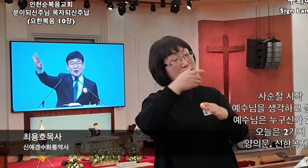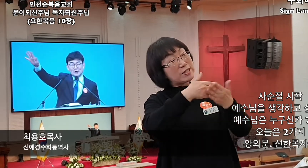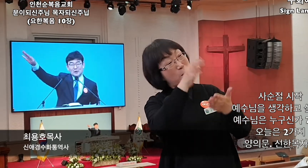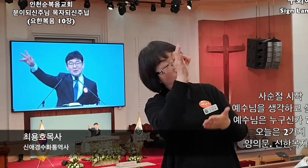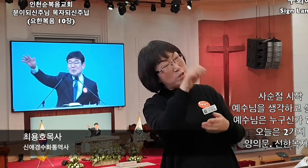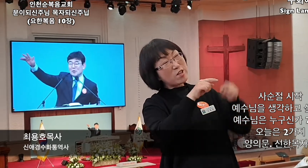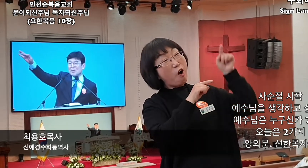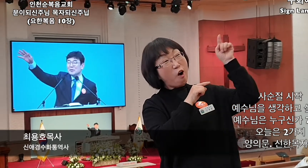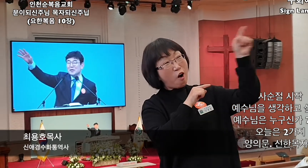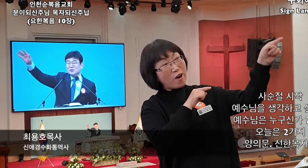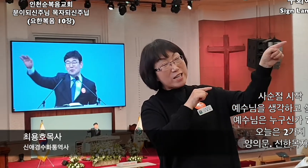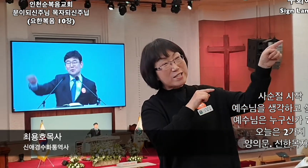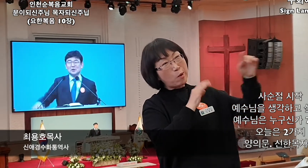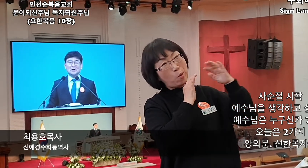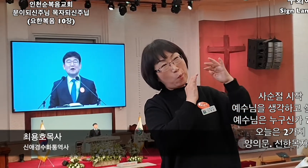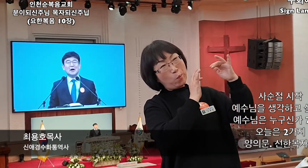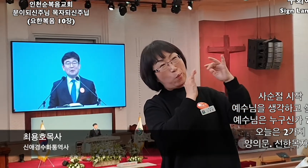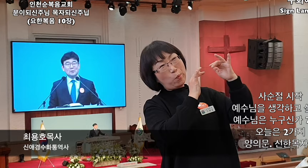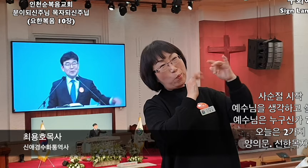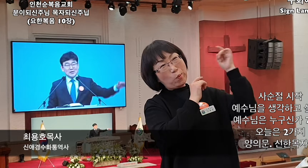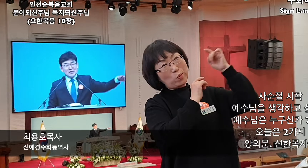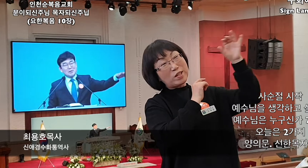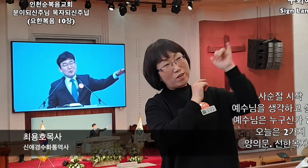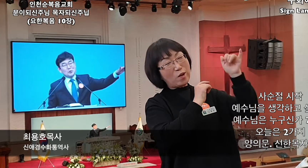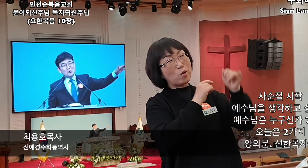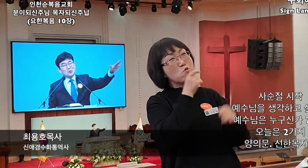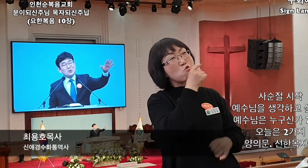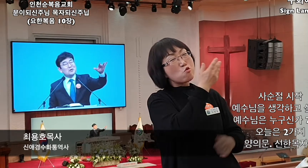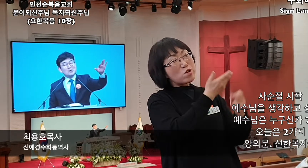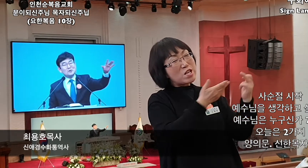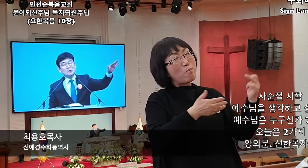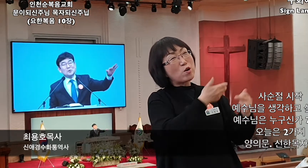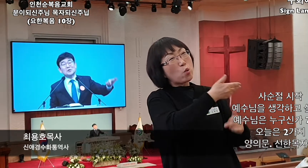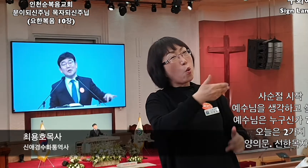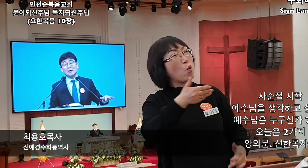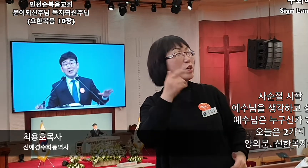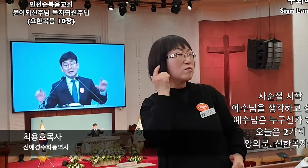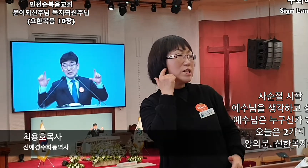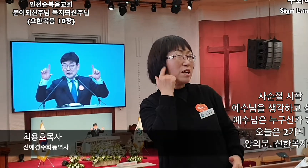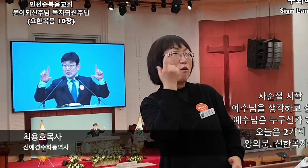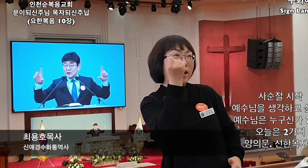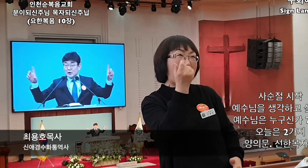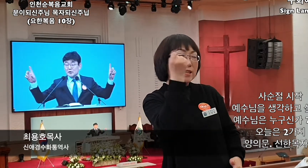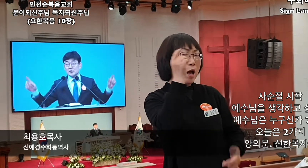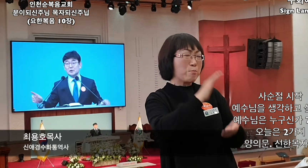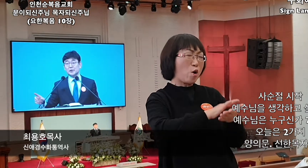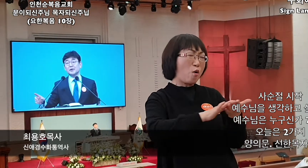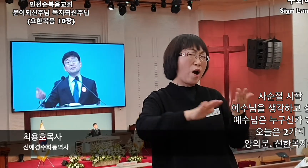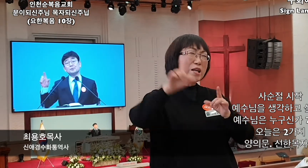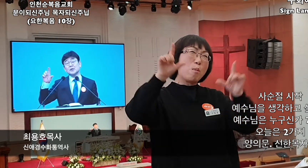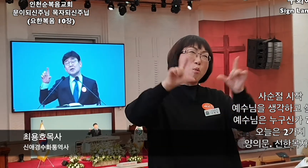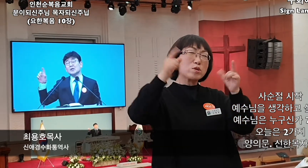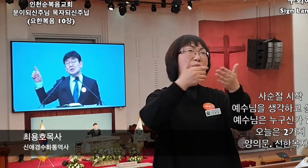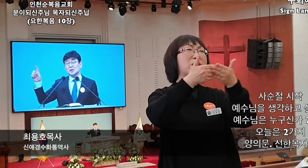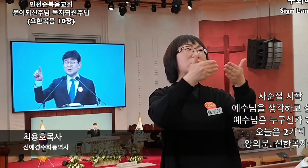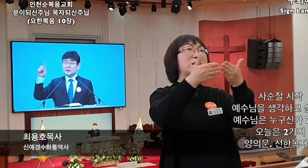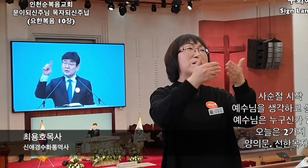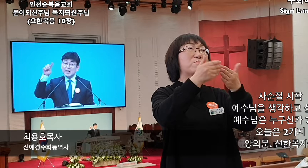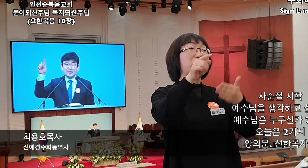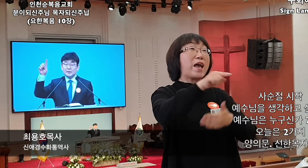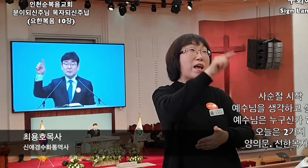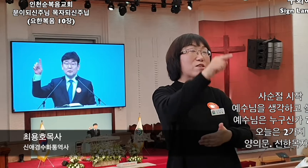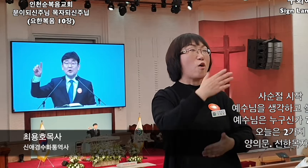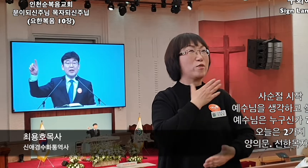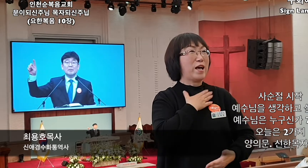보면 저기서 뭔가 피리 소리도 들릴 것 같고 시냇물 졸졸졸 흐르는 소리도 들릴 것 같은 그런 그림이에요. 그런